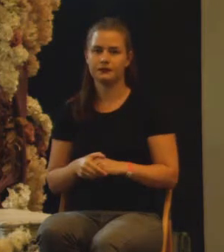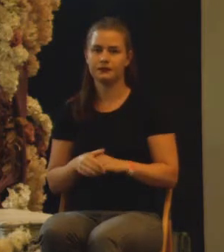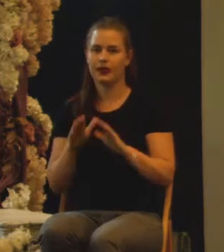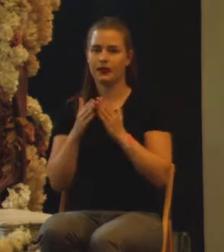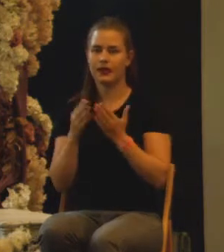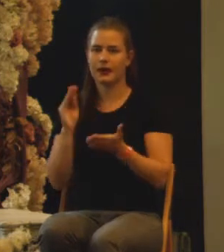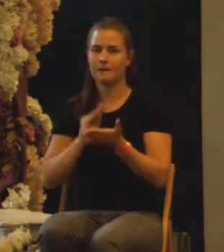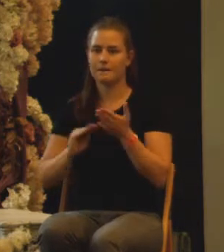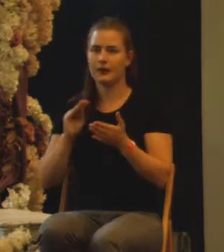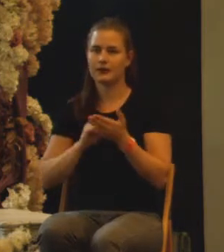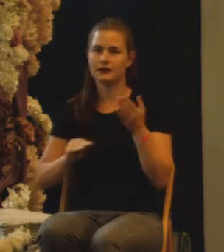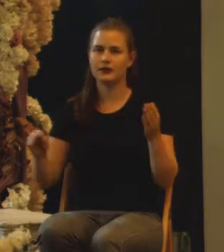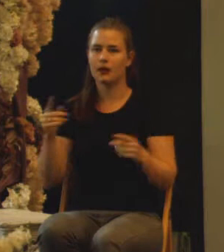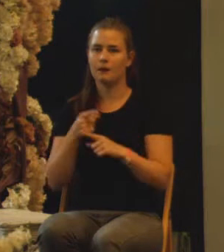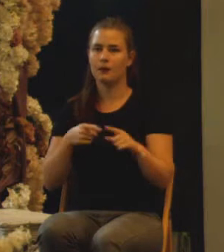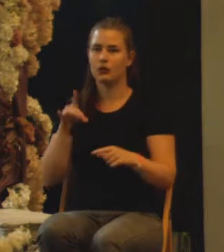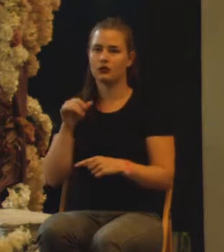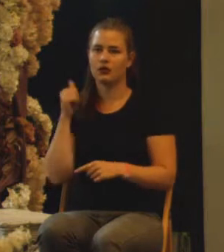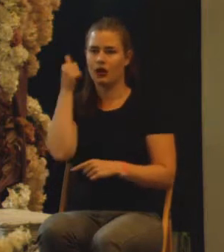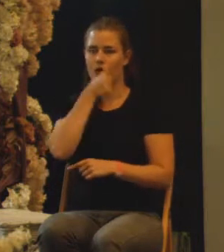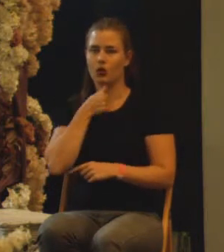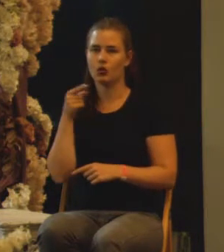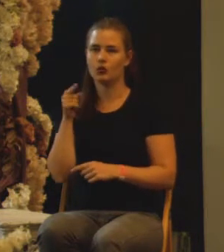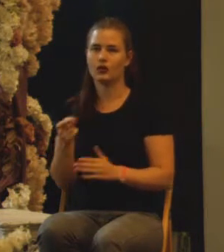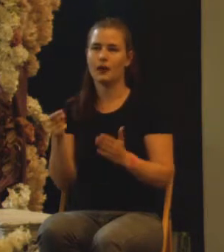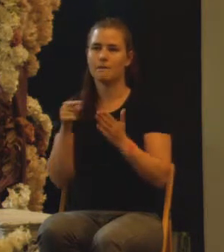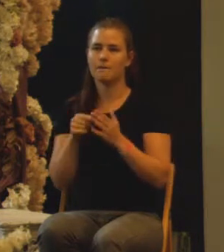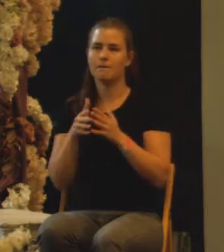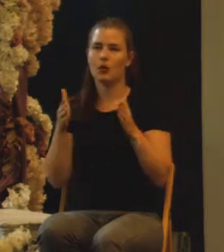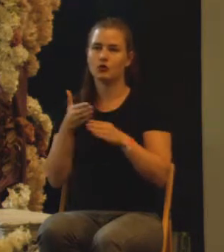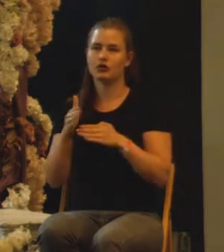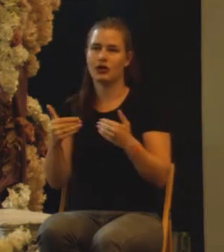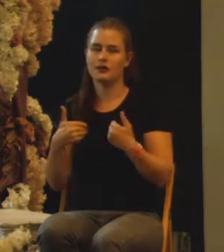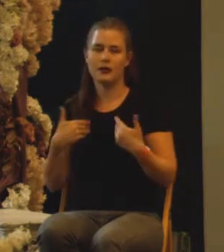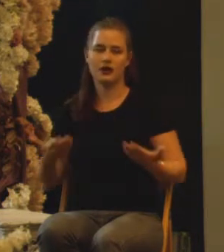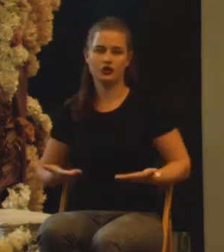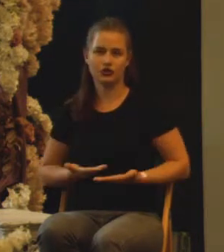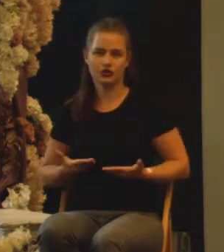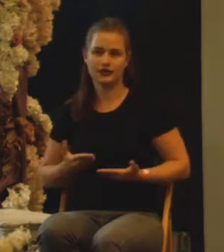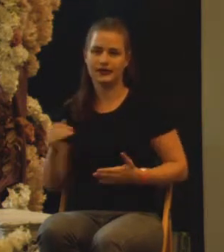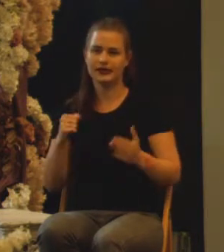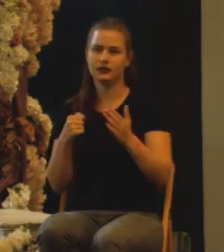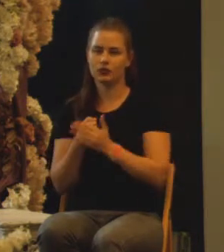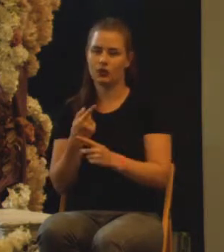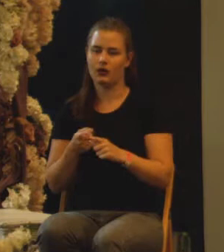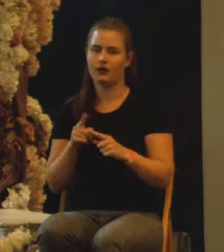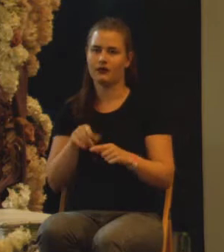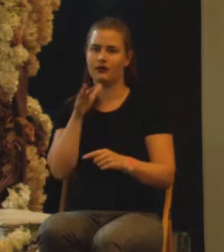книга писалась 1.5 года, и фактически туда попала большая часть моей жизни, ну и до этого времени